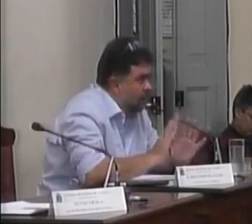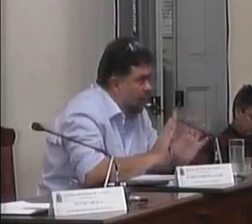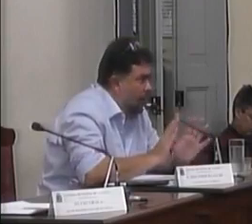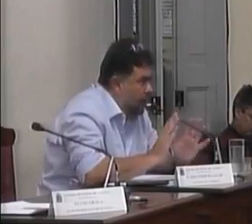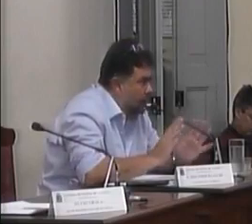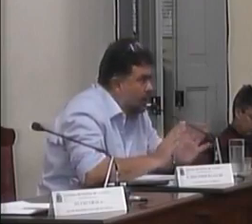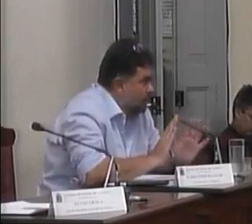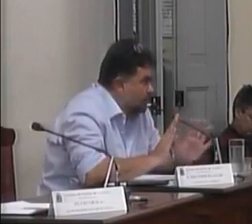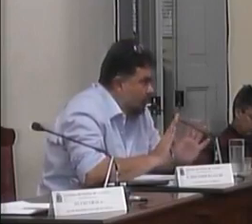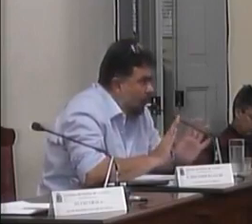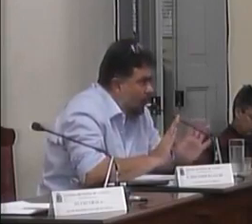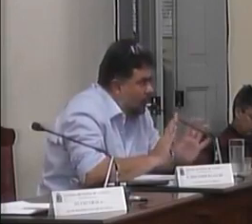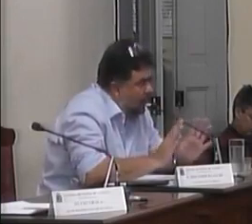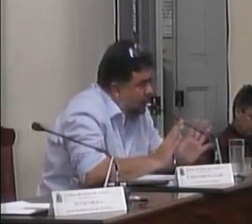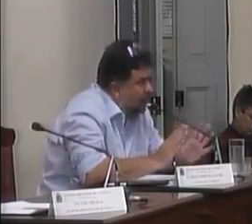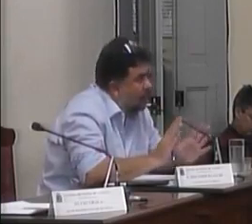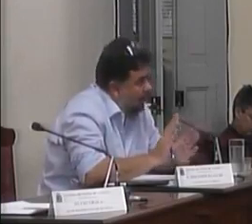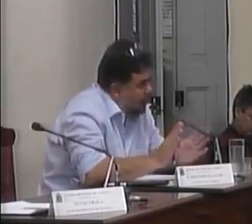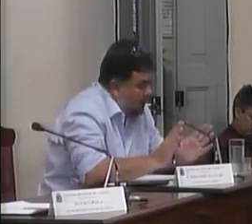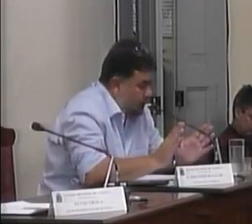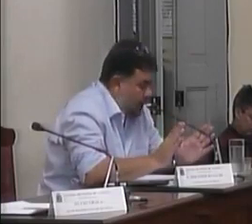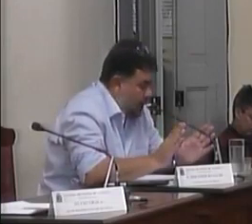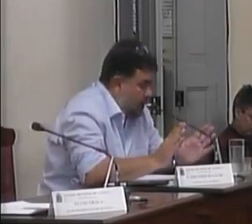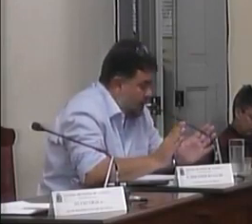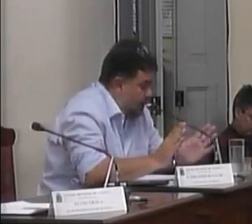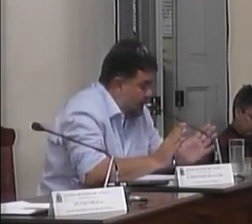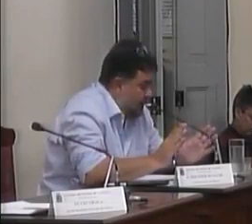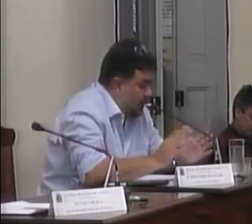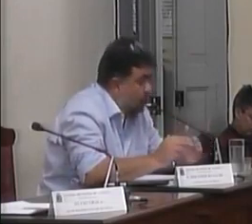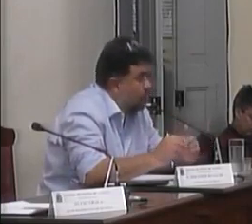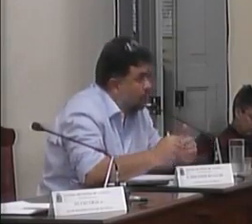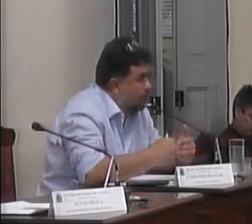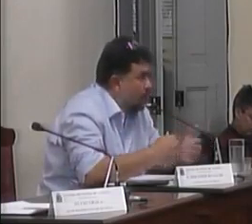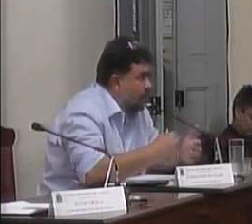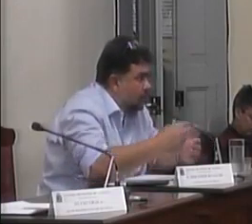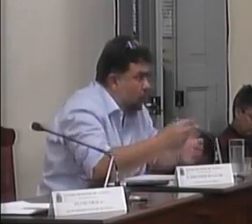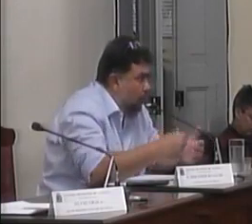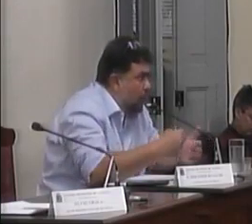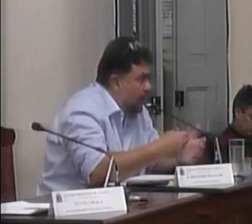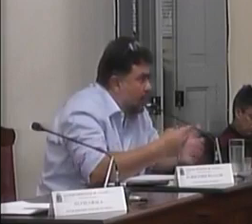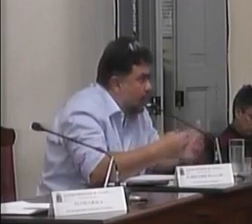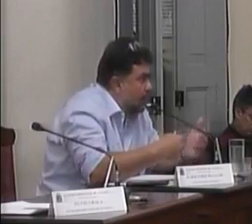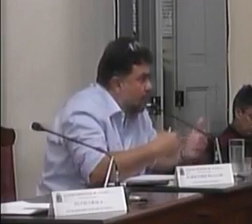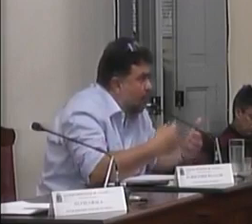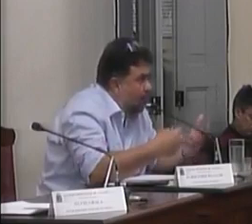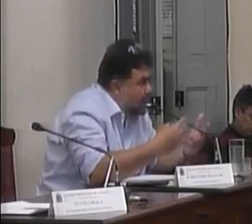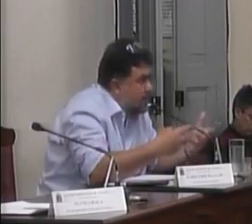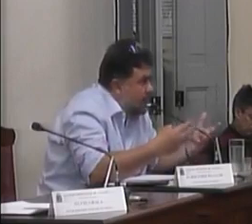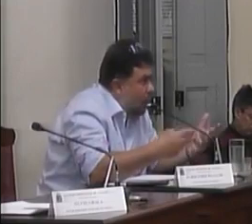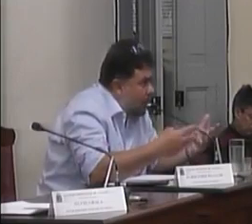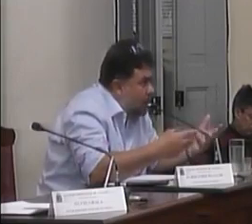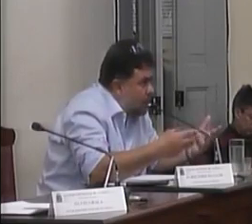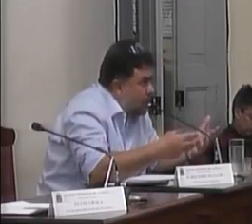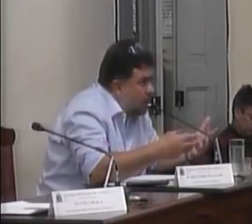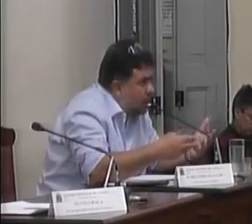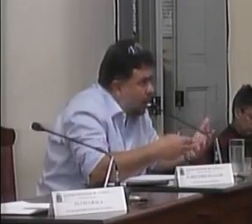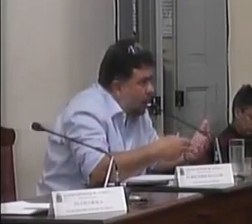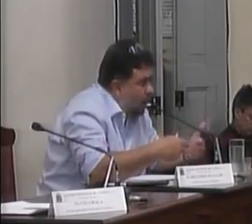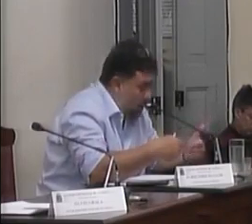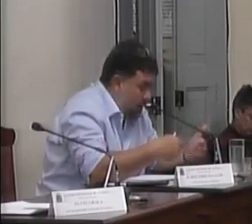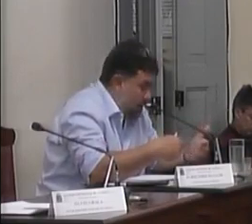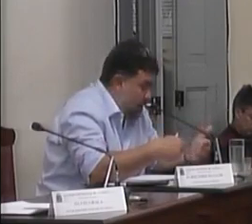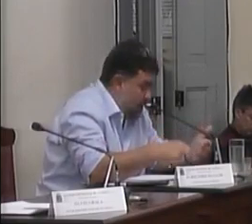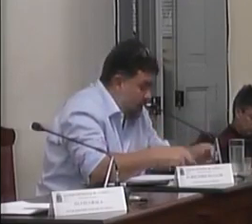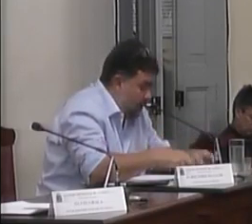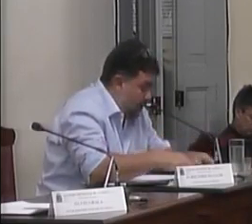vê, né, que a maioria da receita é de transferência, então a gente supõe aí que talvez se aumente